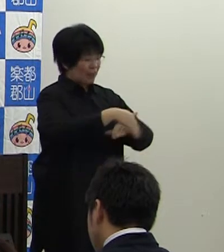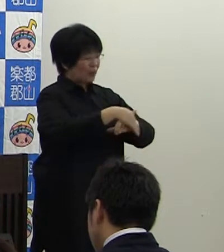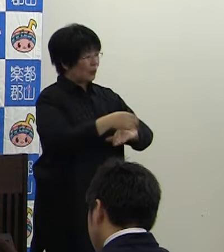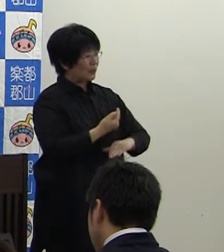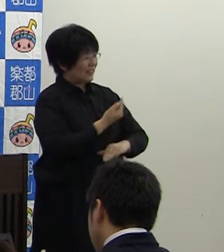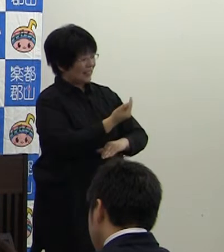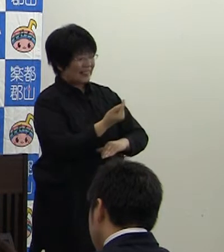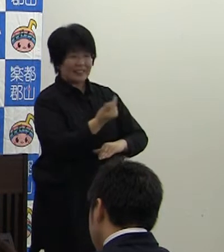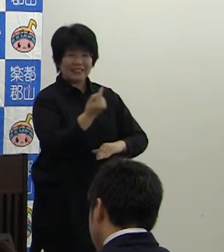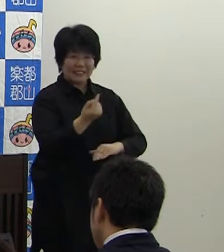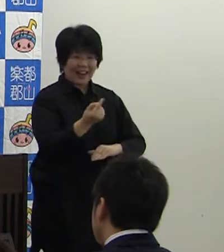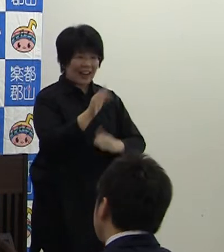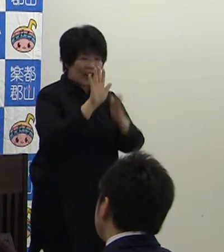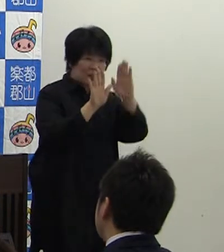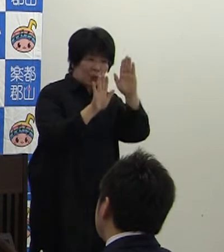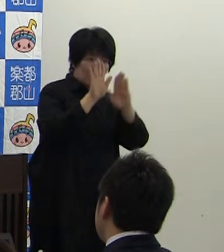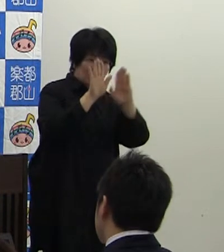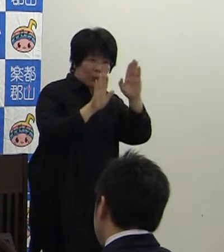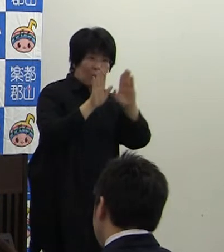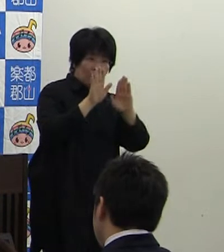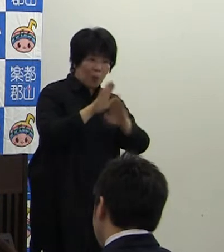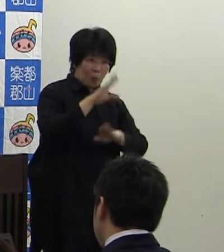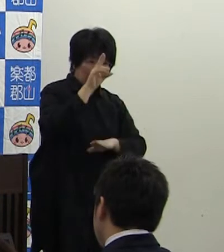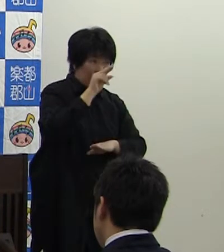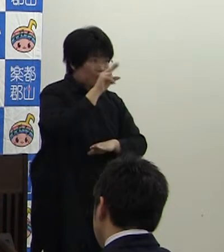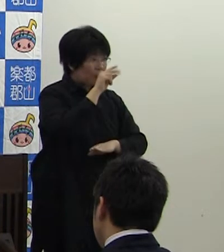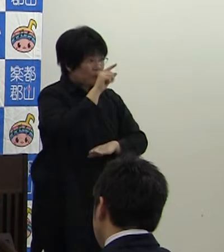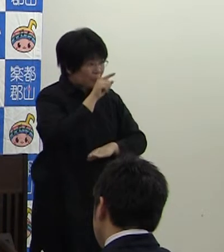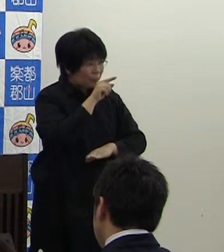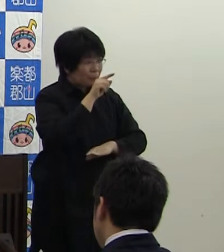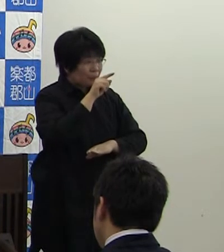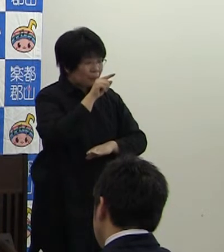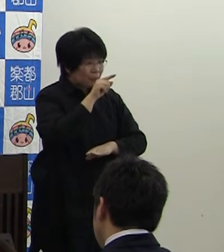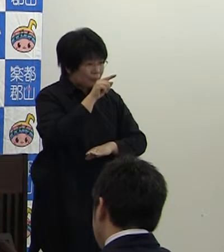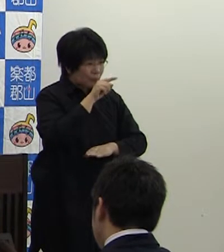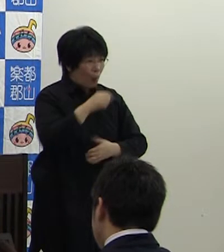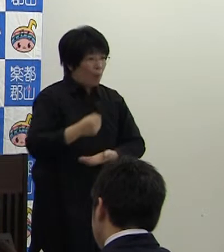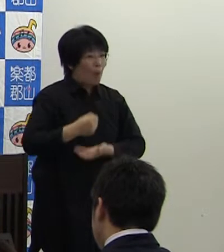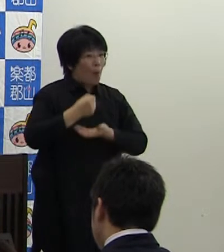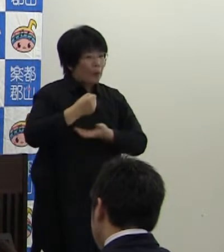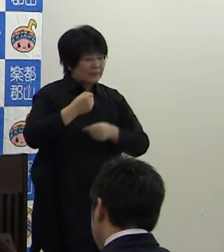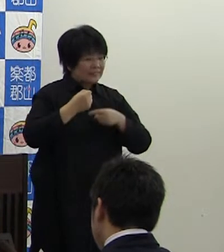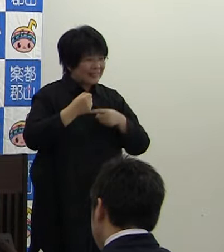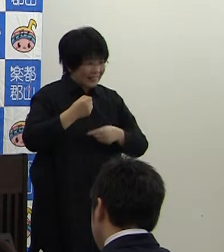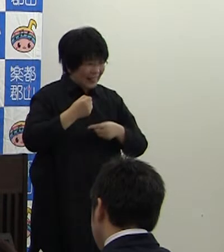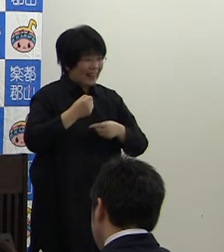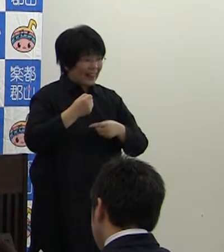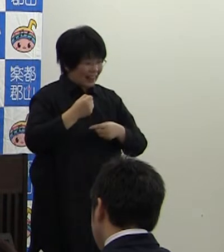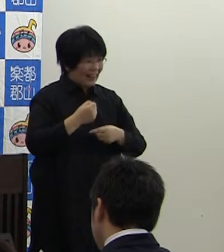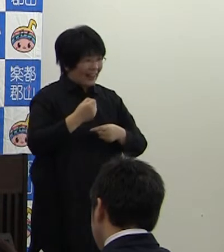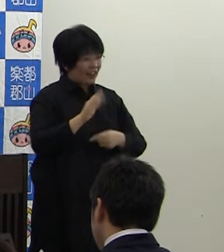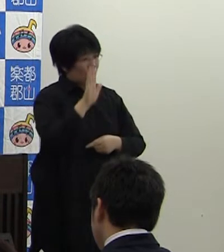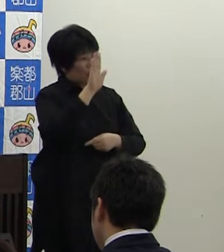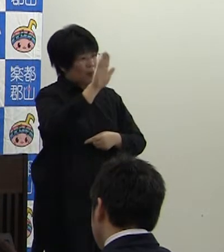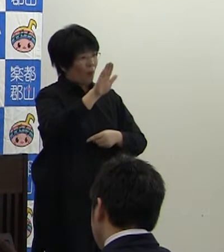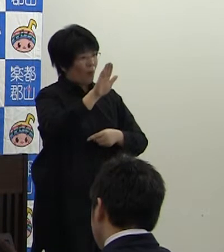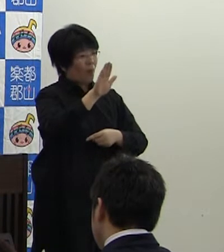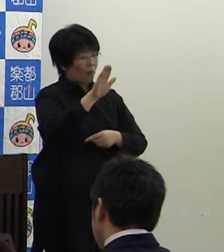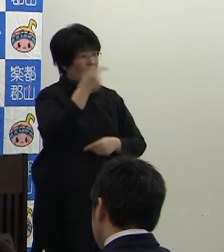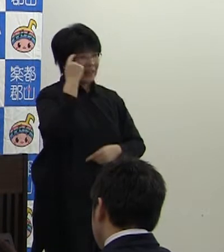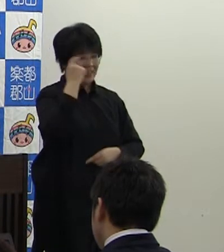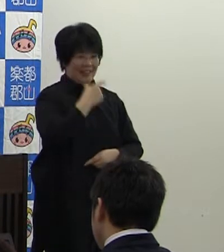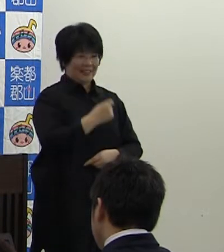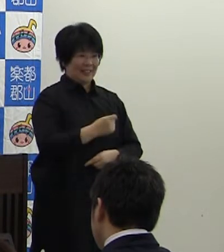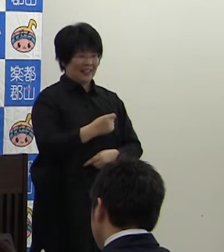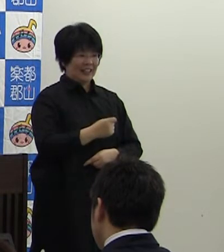窓口診断をしてくれたようです。そうしたことでまずはお互いの相互